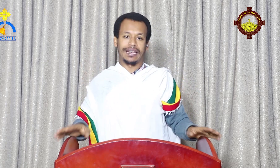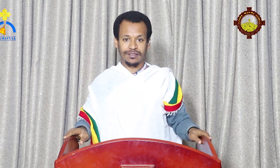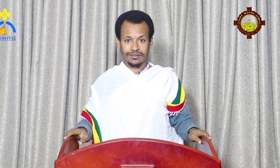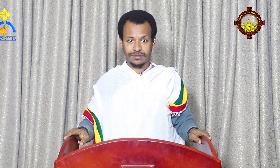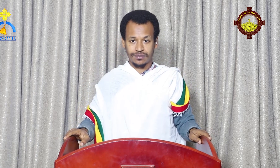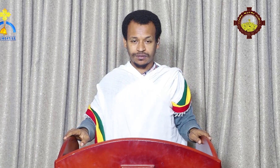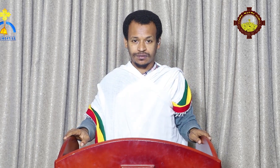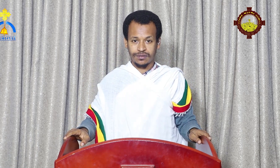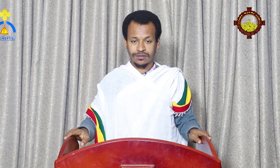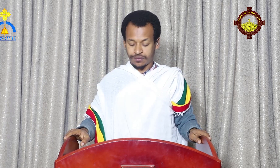እናገኝበታል።